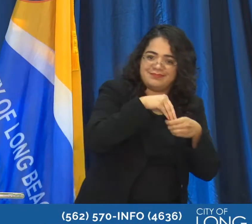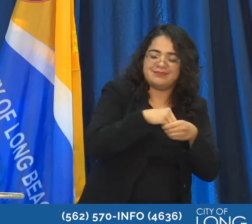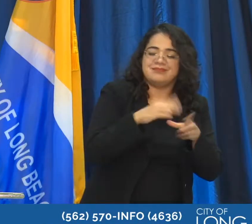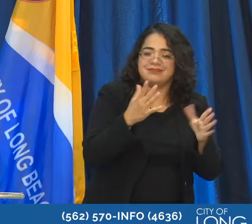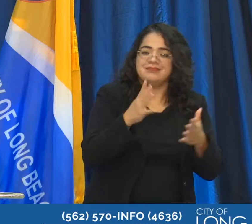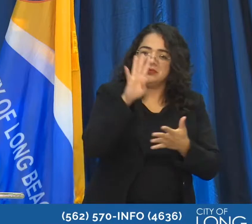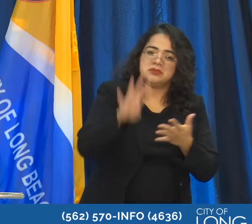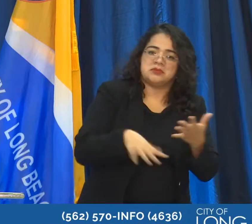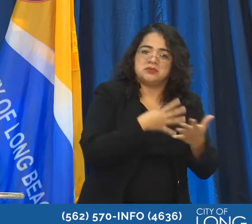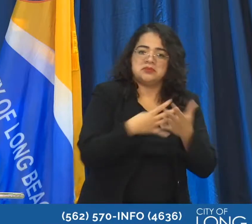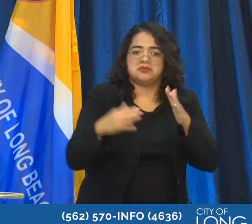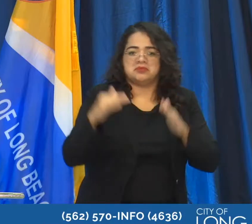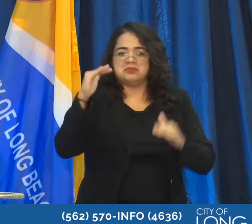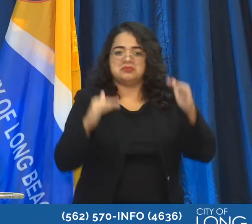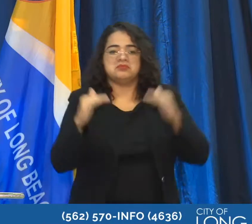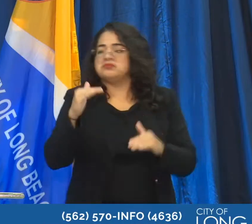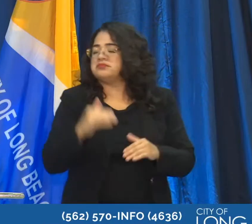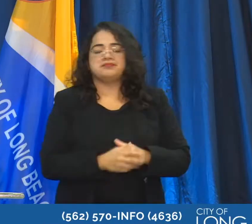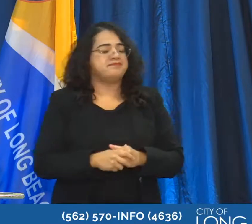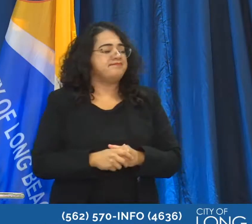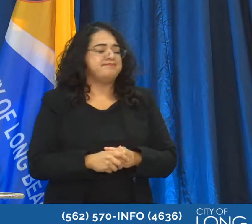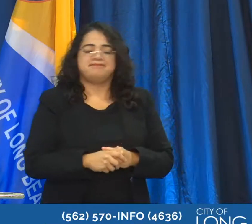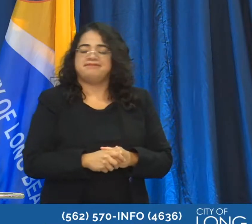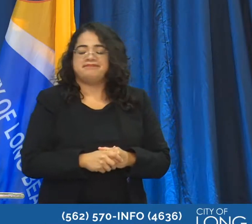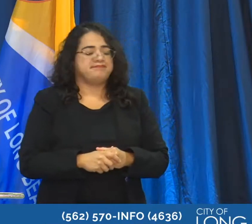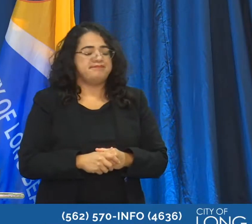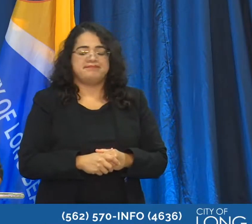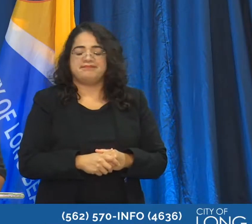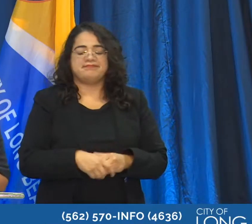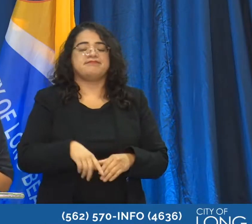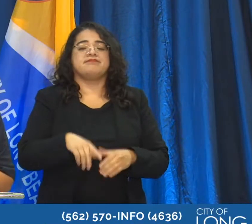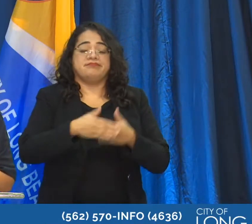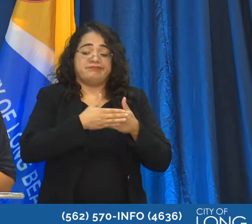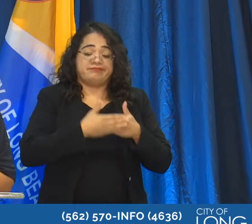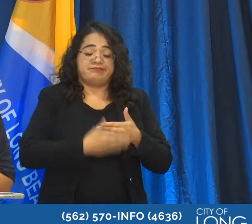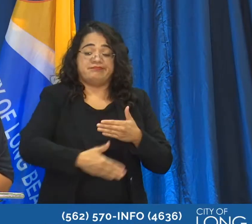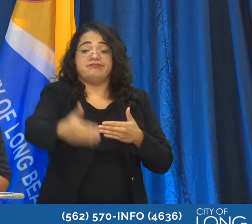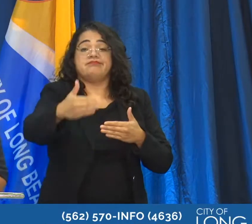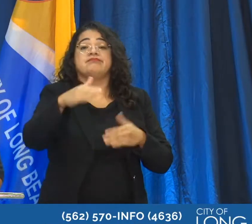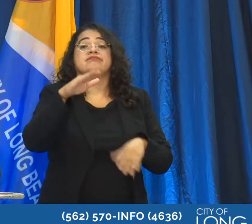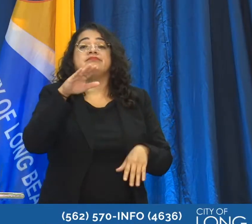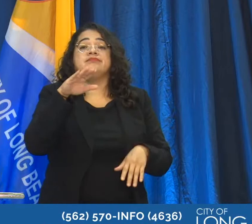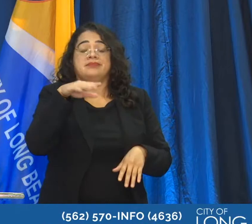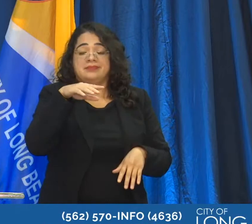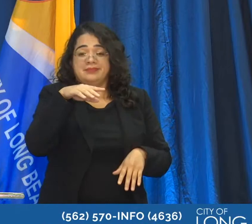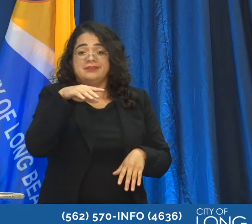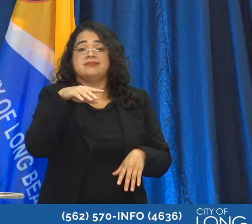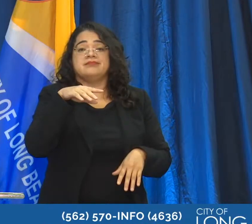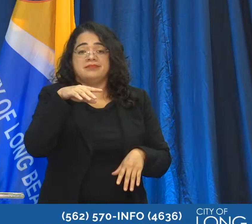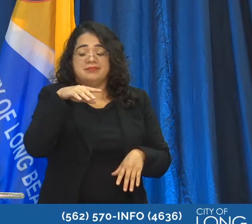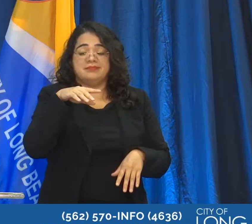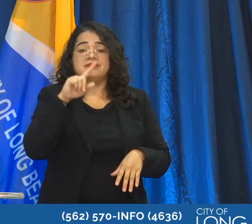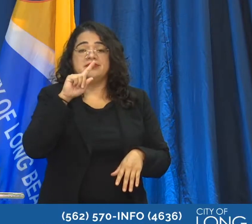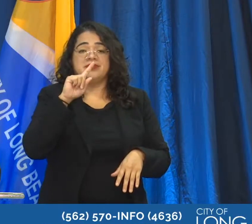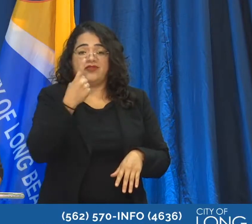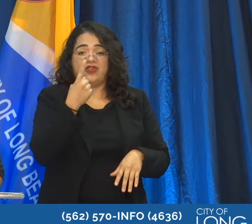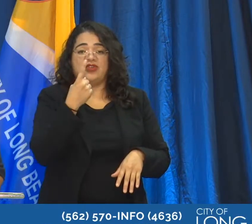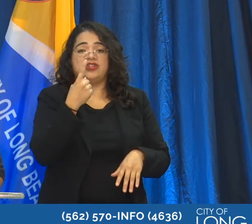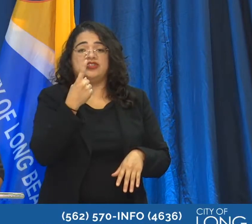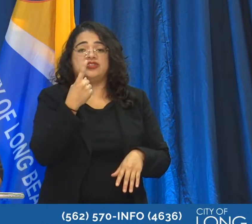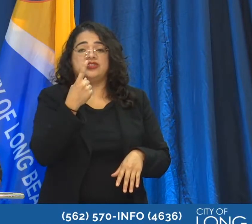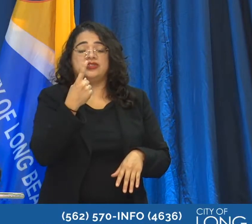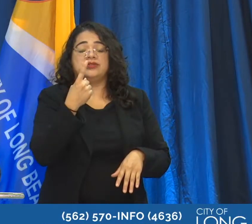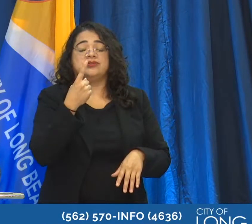sus clases en persona. Desde septiembre 1, a partir como hasta el 5 de octubre, va a ser